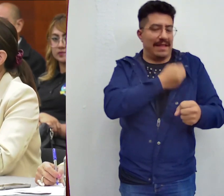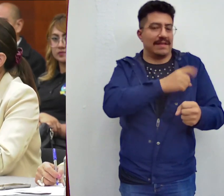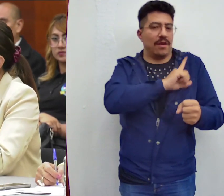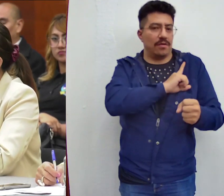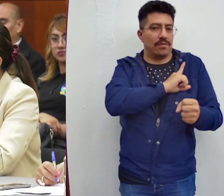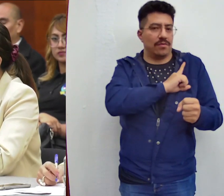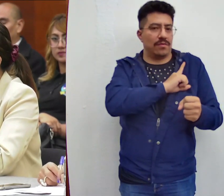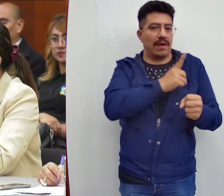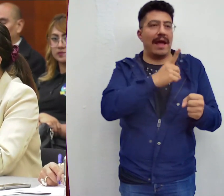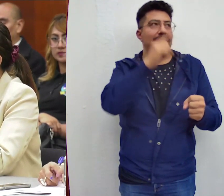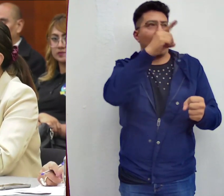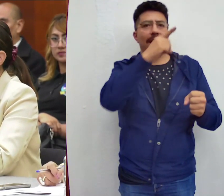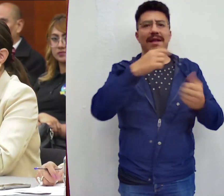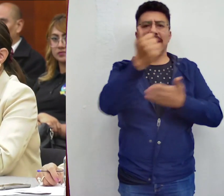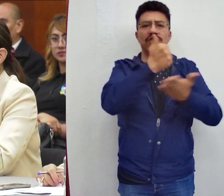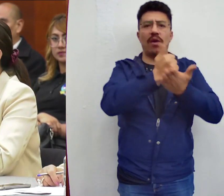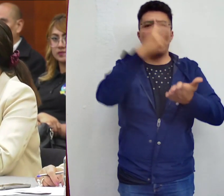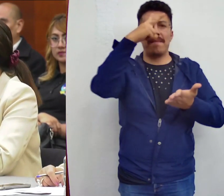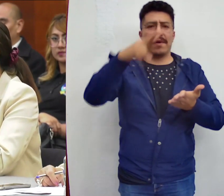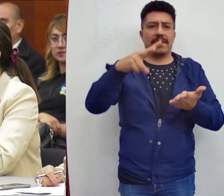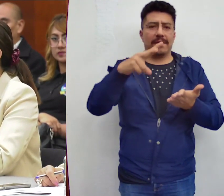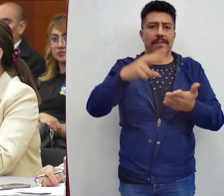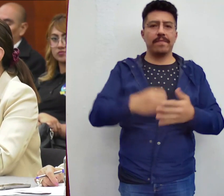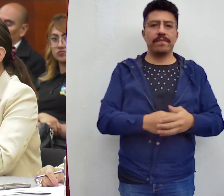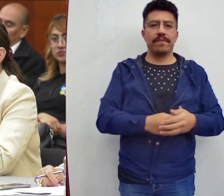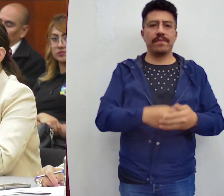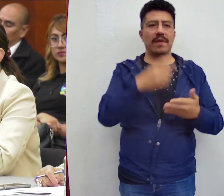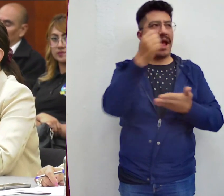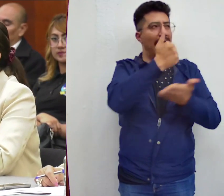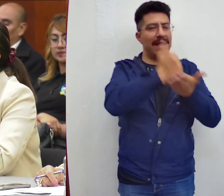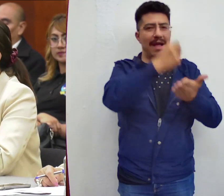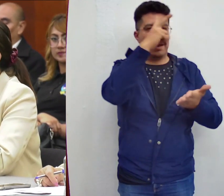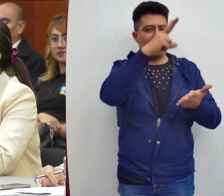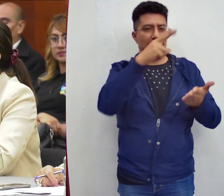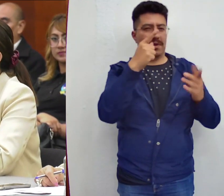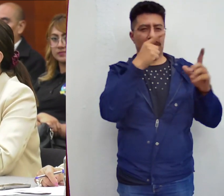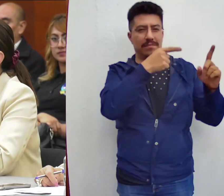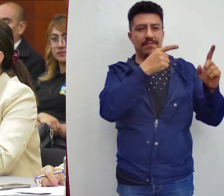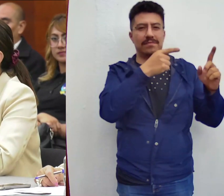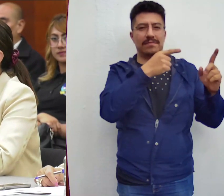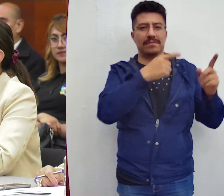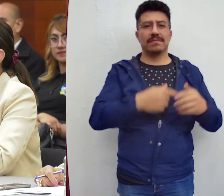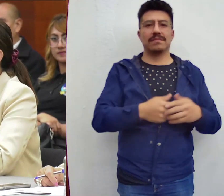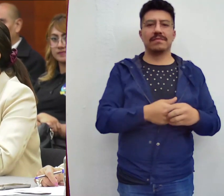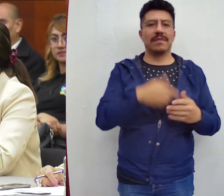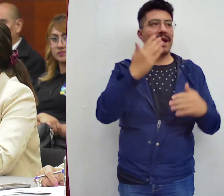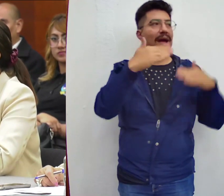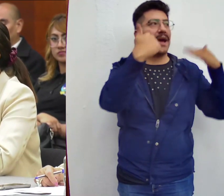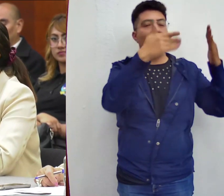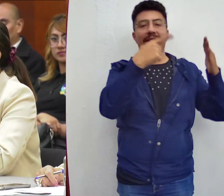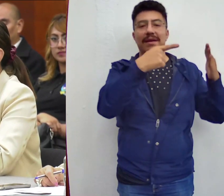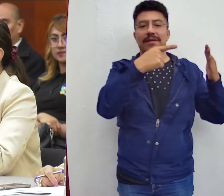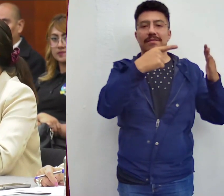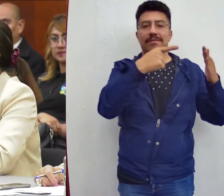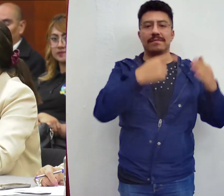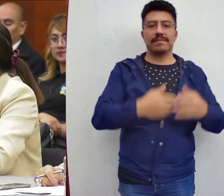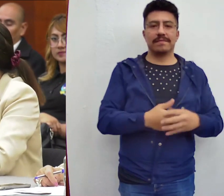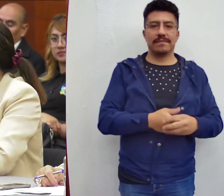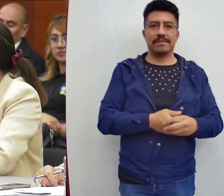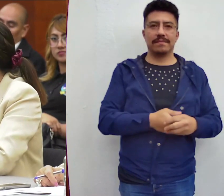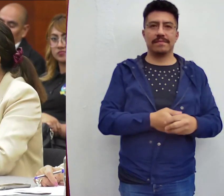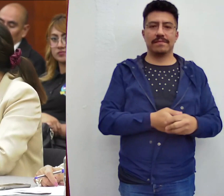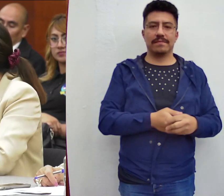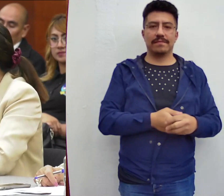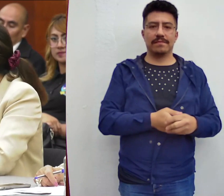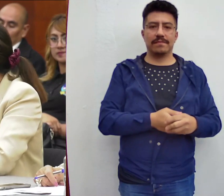en Distrito Federal. Pues allá lo que les quiero comentar es que ellos realmente habían hecho, como ya es por